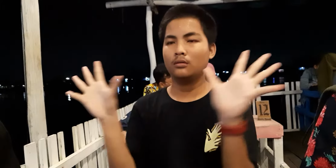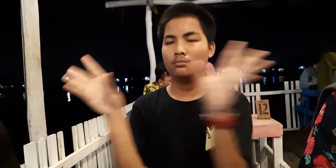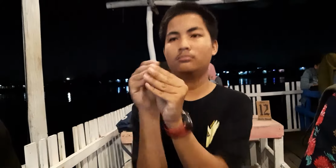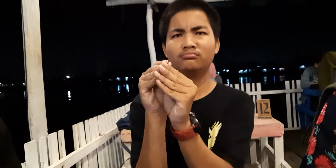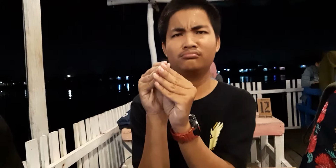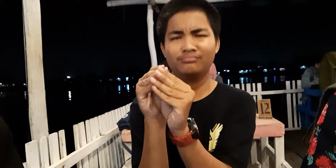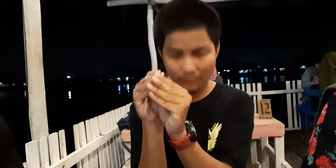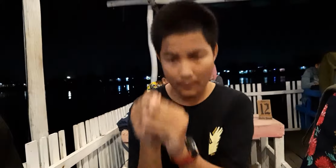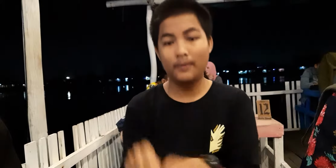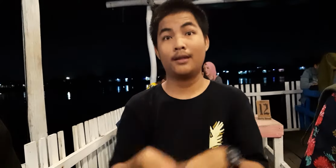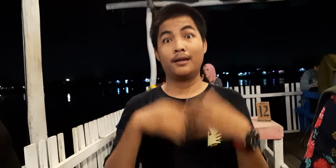dibantu kemudian teman-teman Sispro yang